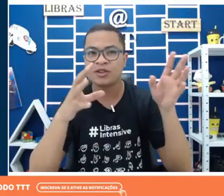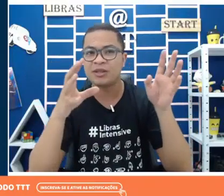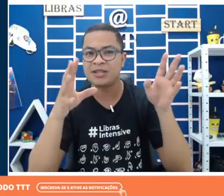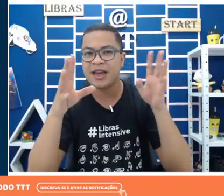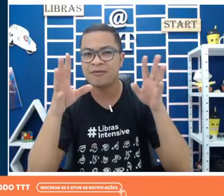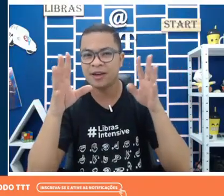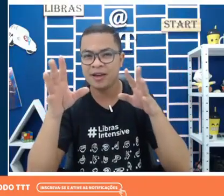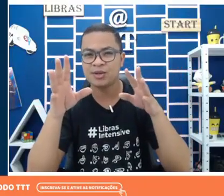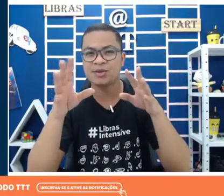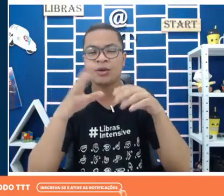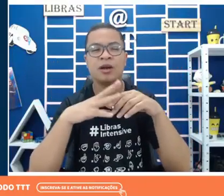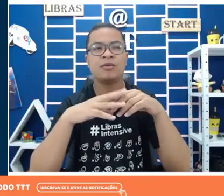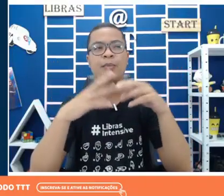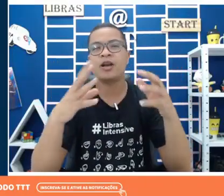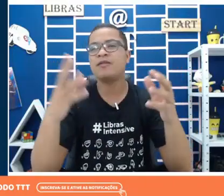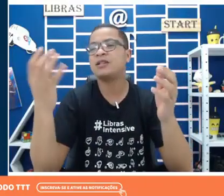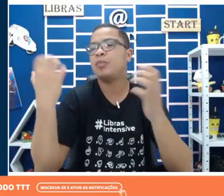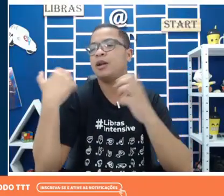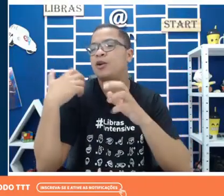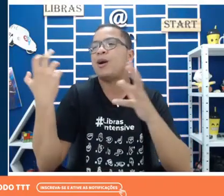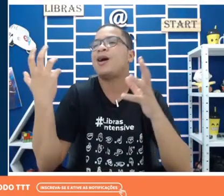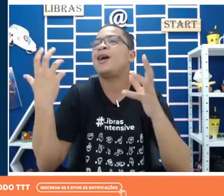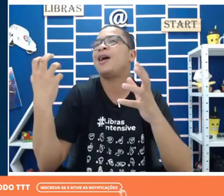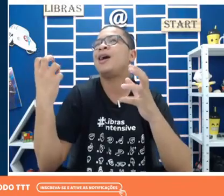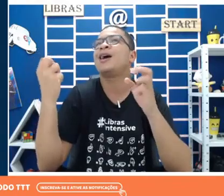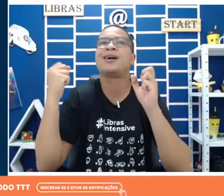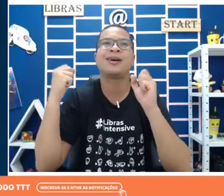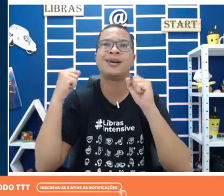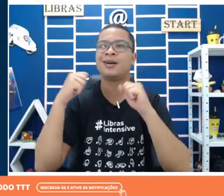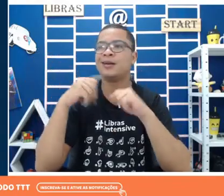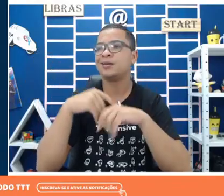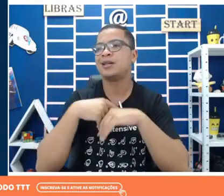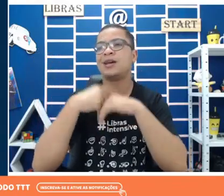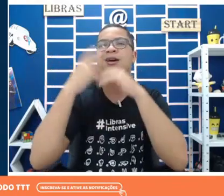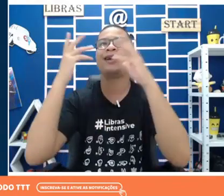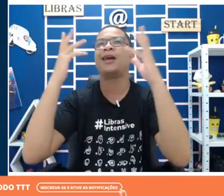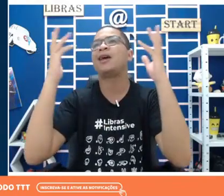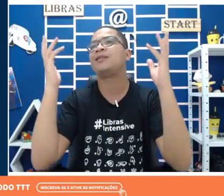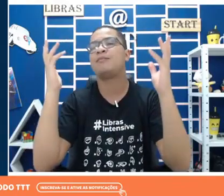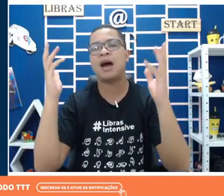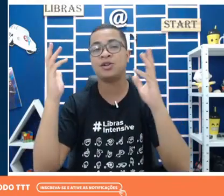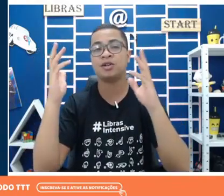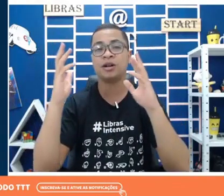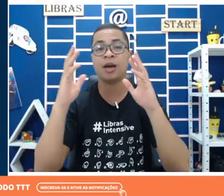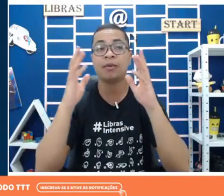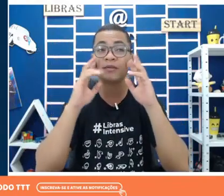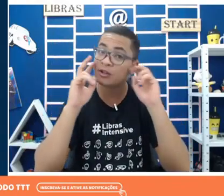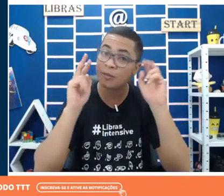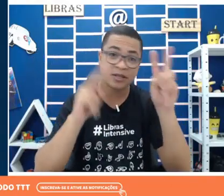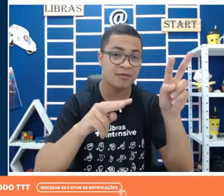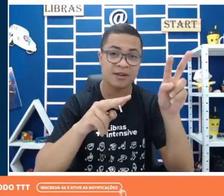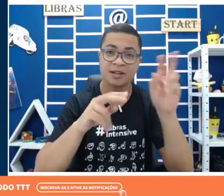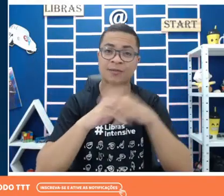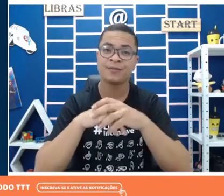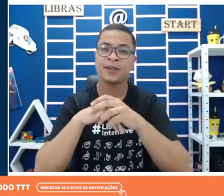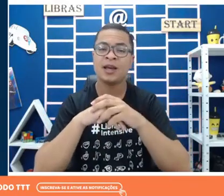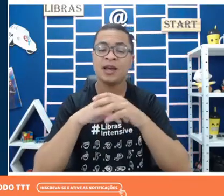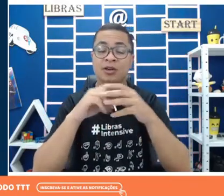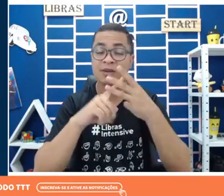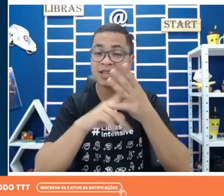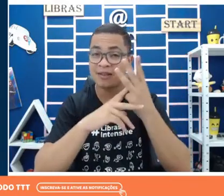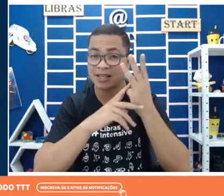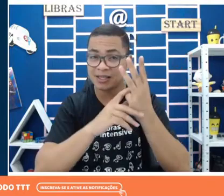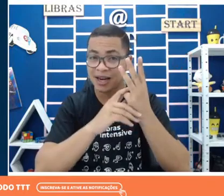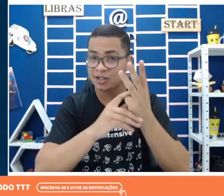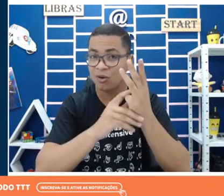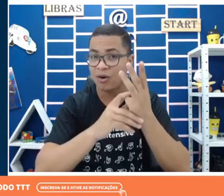quando você observa isso, não é porque você aprendeu uma regra secreta e mágica, é porque você está observando.